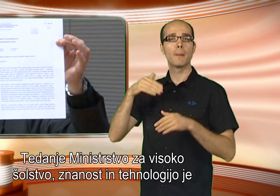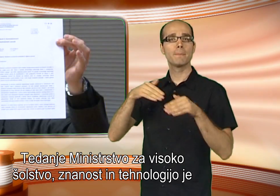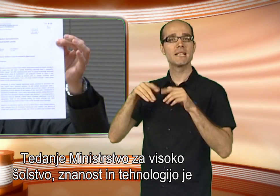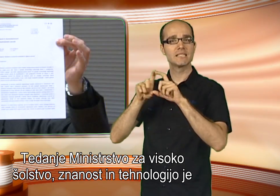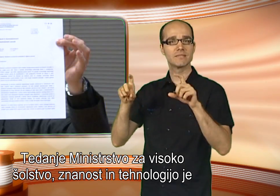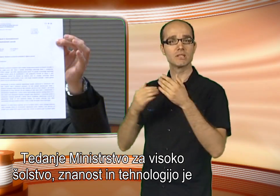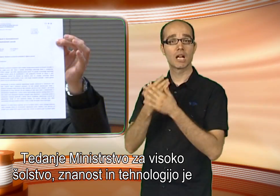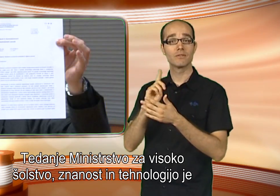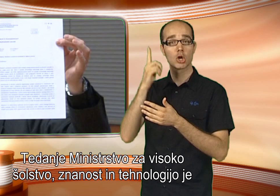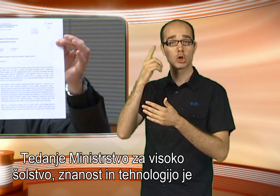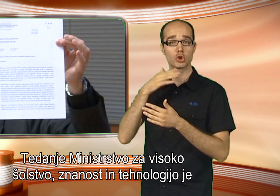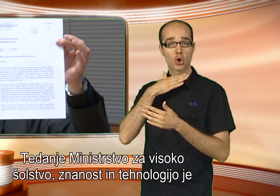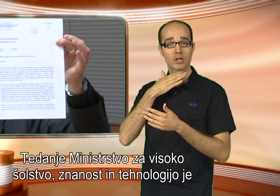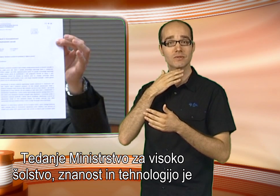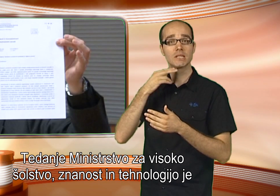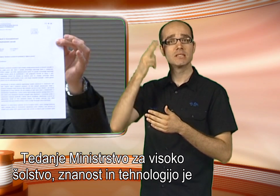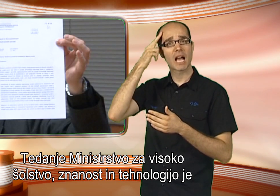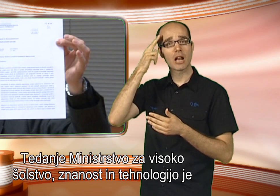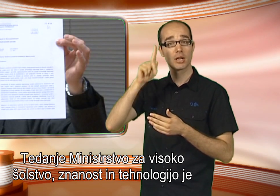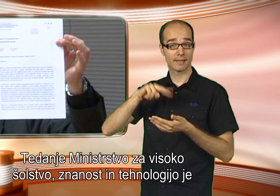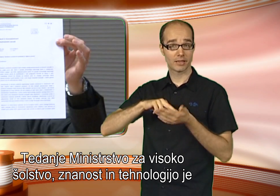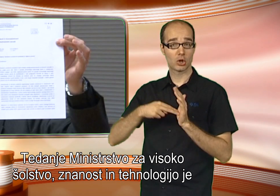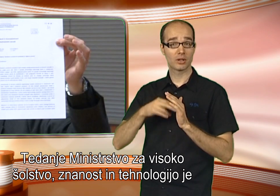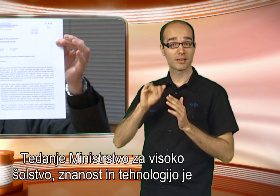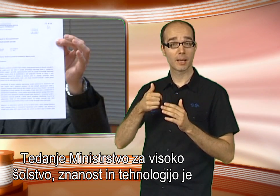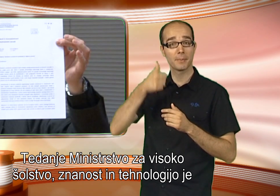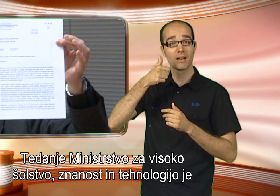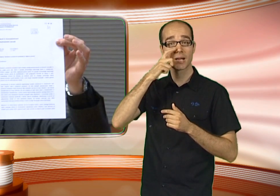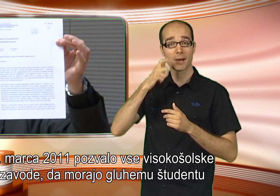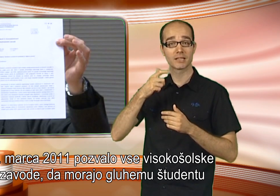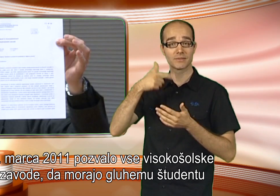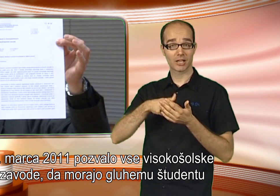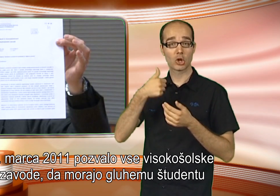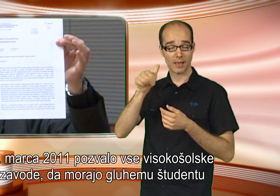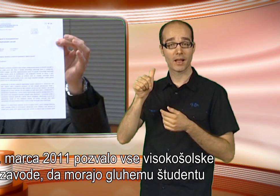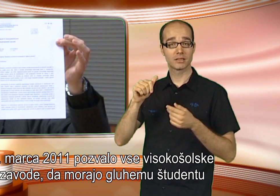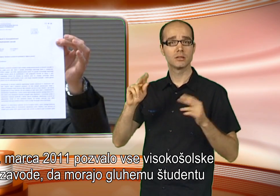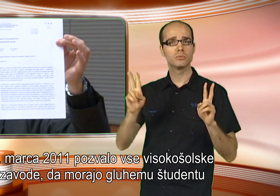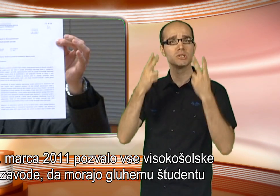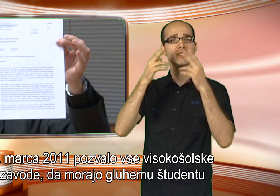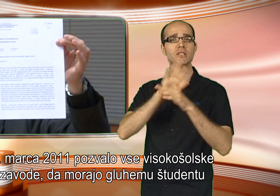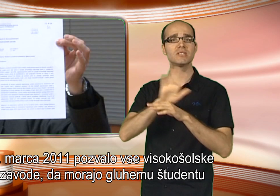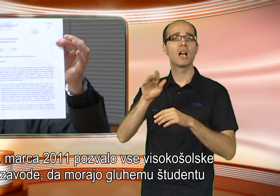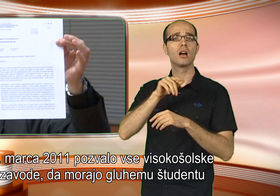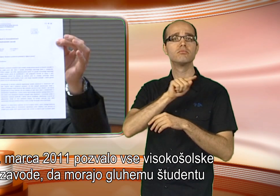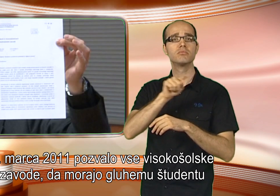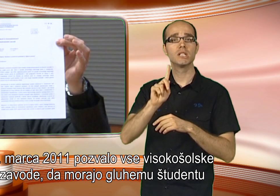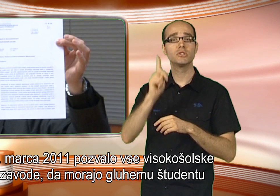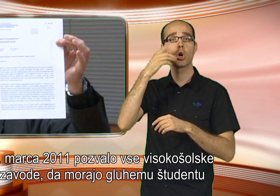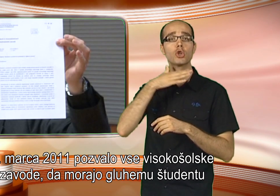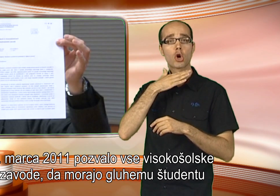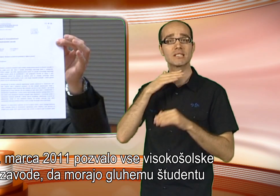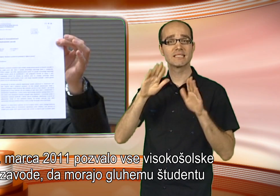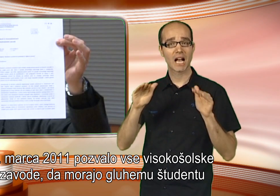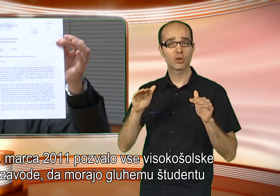Tedanje ministrstvo za visoko šolstvo, znanost in tehnologijo je 1. marca 2011 pozvalo vse visokošolske